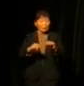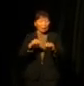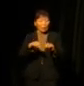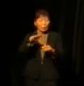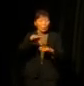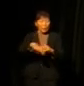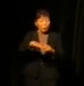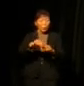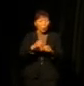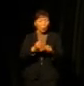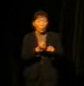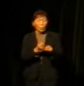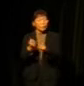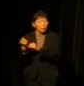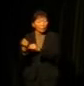業をやりました。